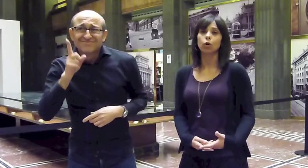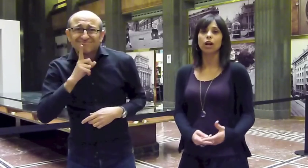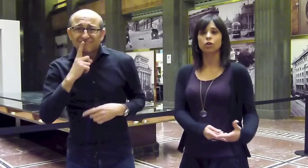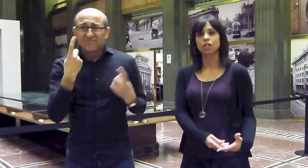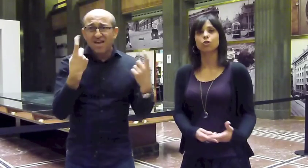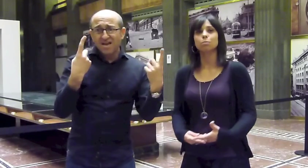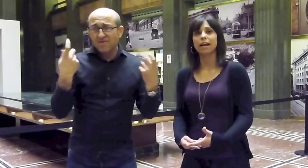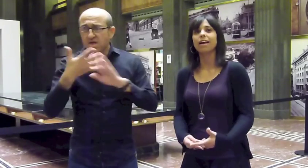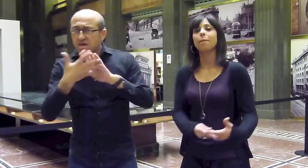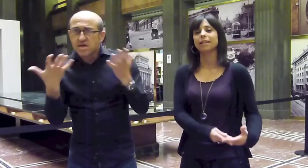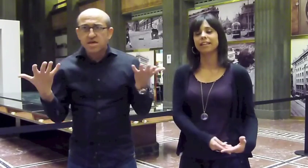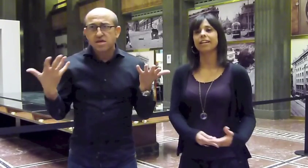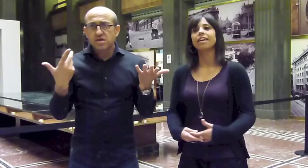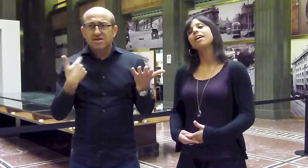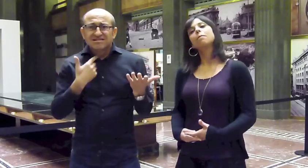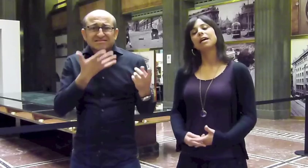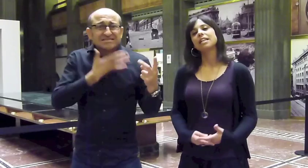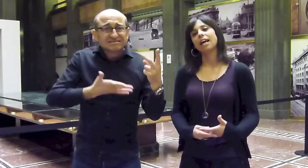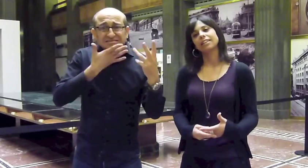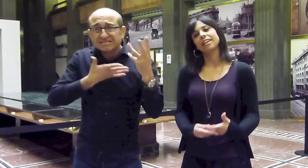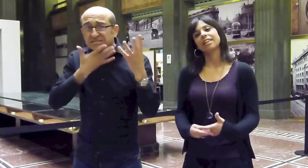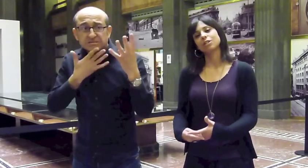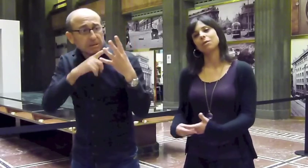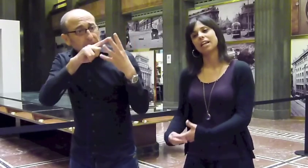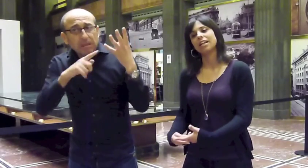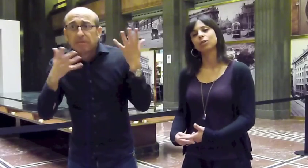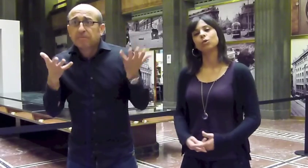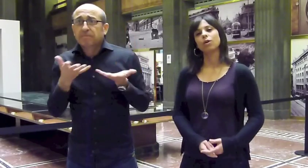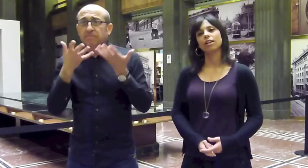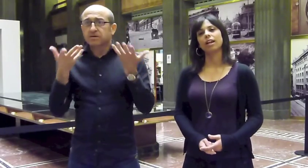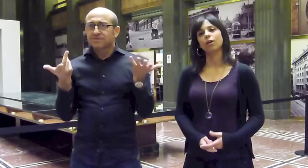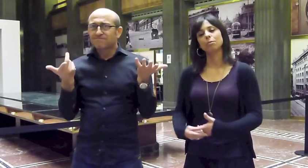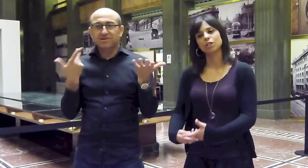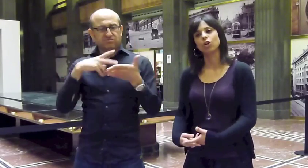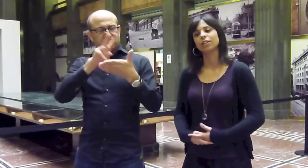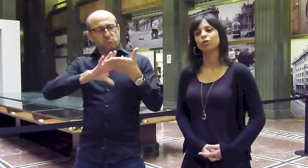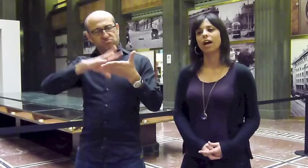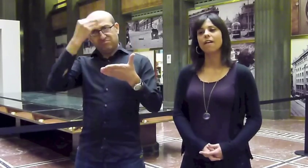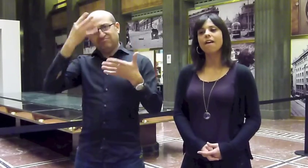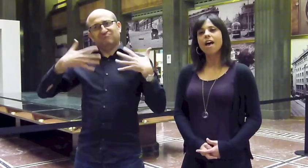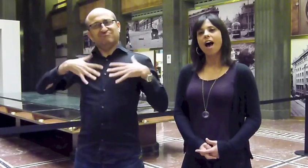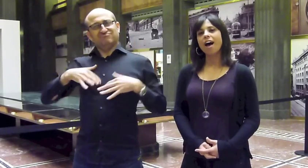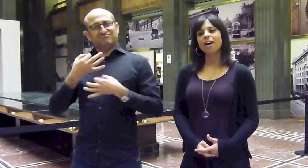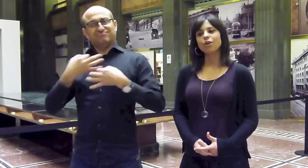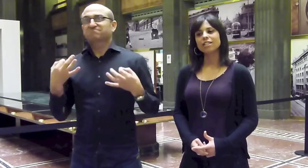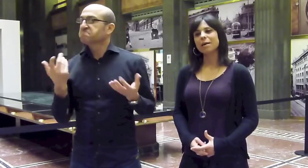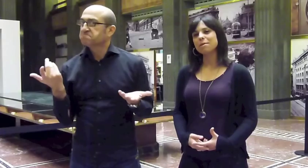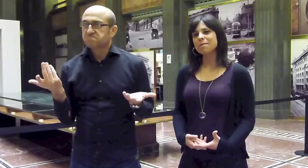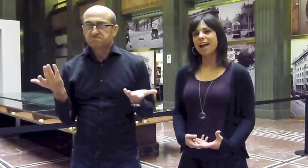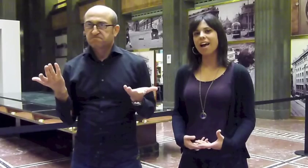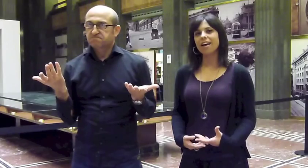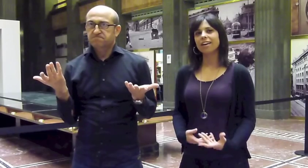a lo mejor los signos para aprender más, a tener acceso más a la lectura o a la comprensión lectora. Con